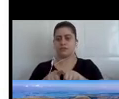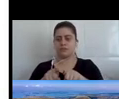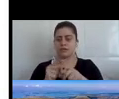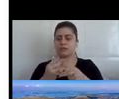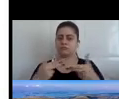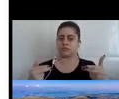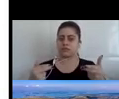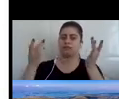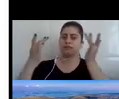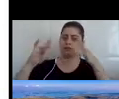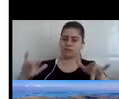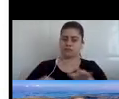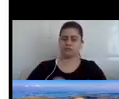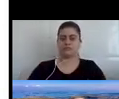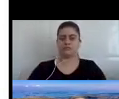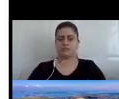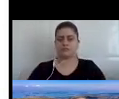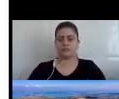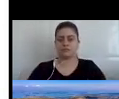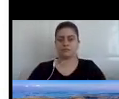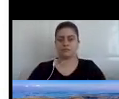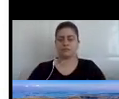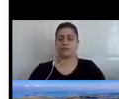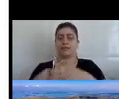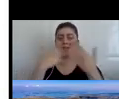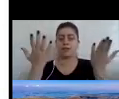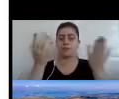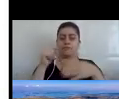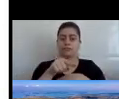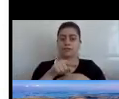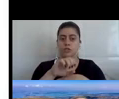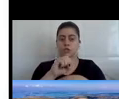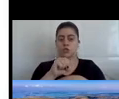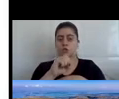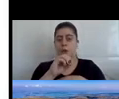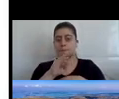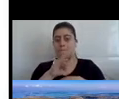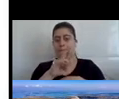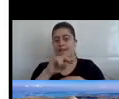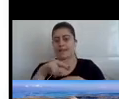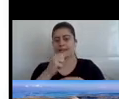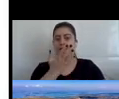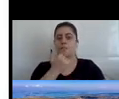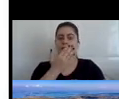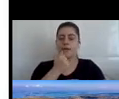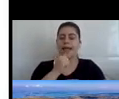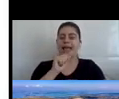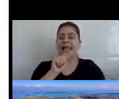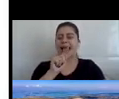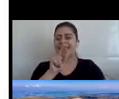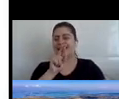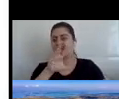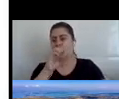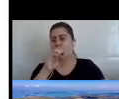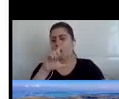naturais. Então, no caso da soberania alimentar, da agroecologia, da fome, a gente